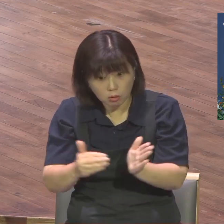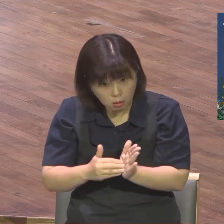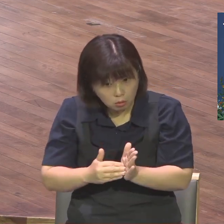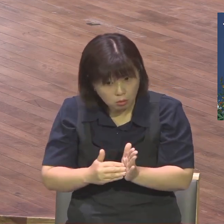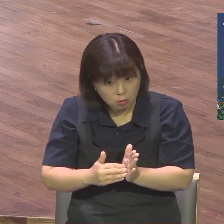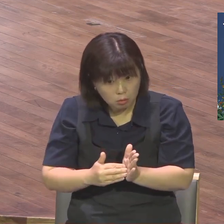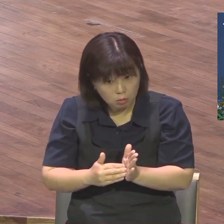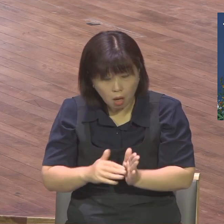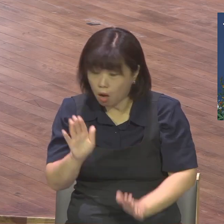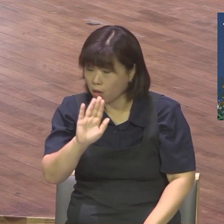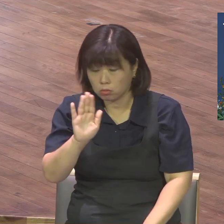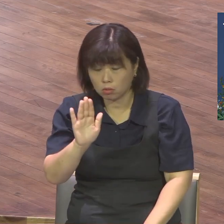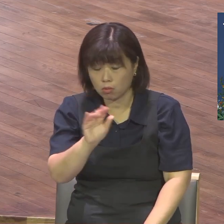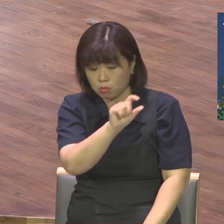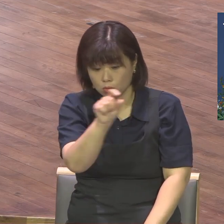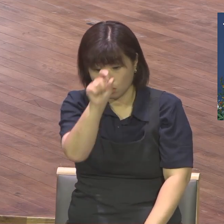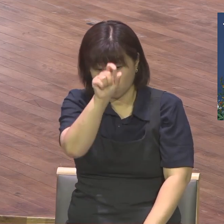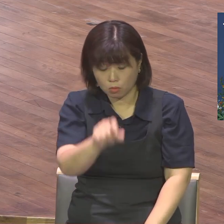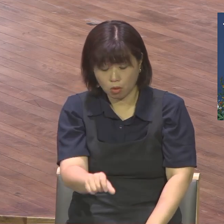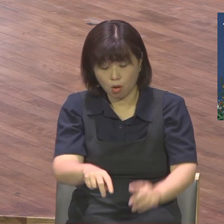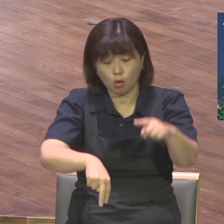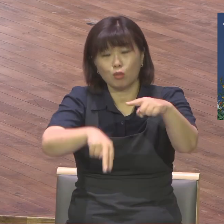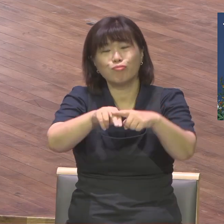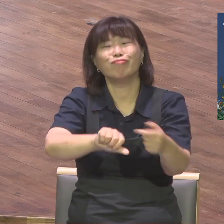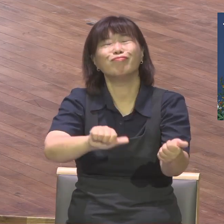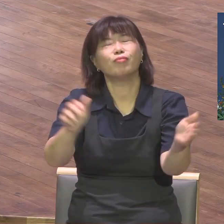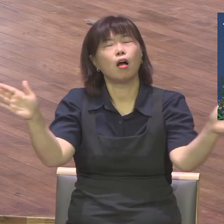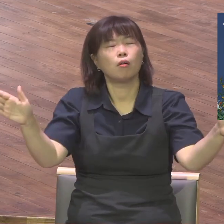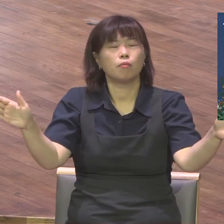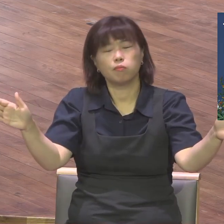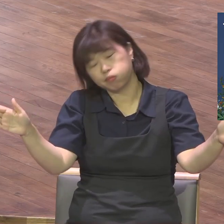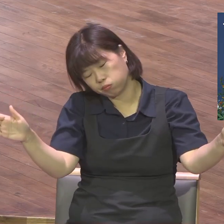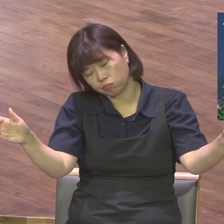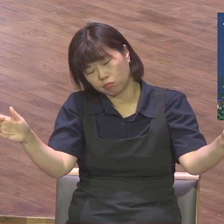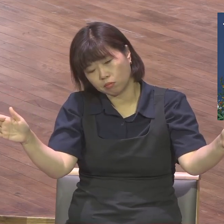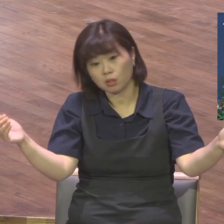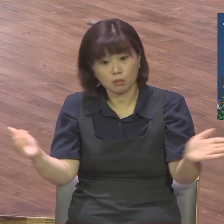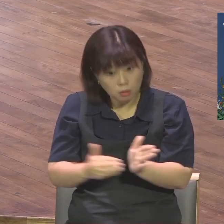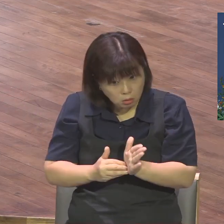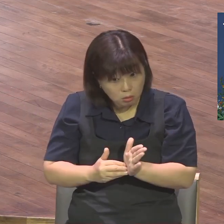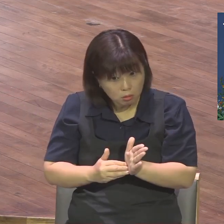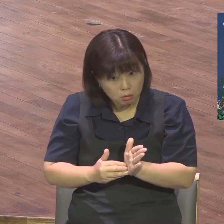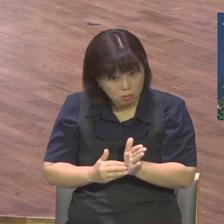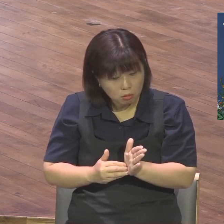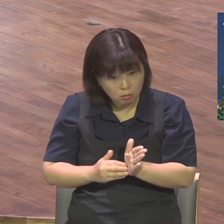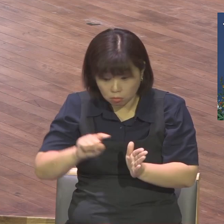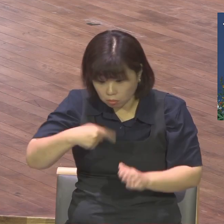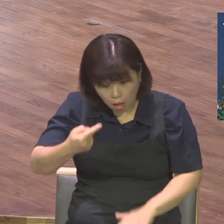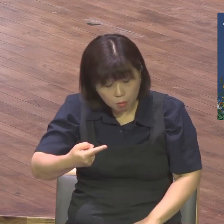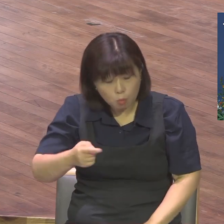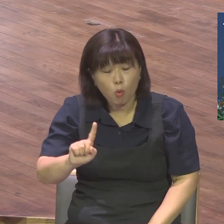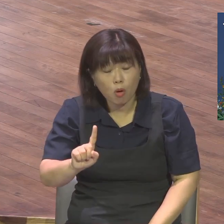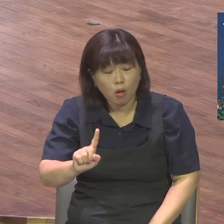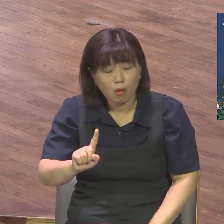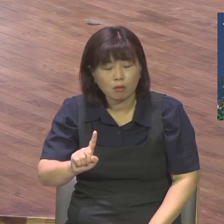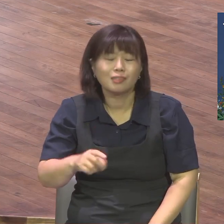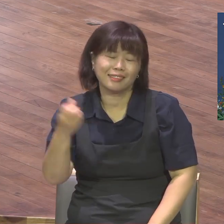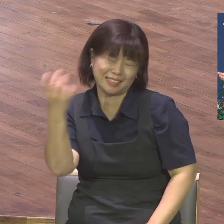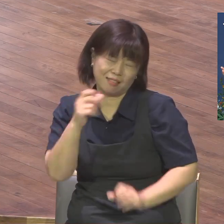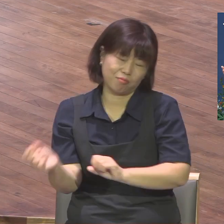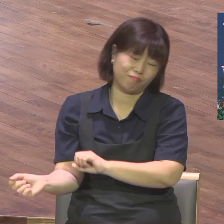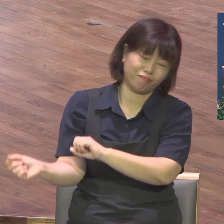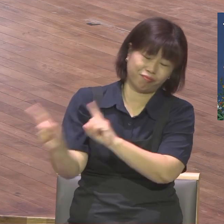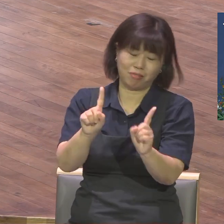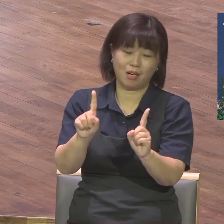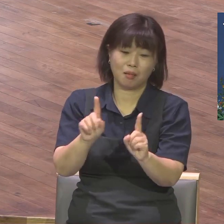영광스러운 부활을 하신 것처럼 언약 붙잡은 하나님 자녀에게는 결국은 승리가 보장돼